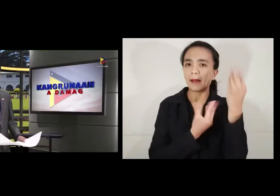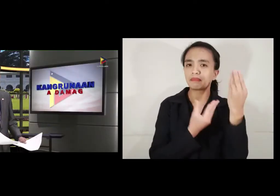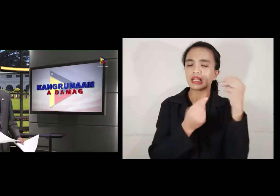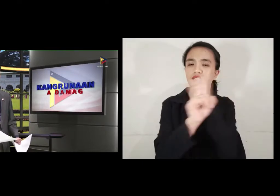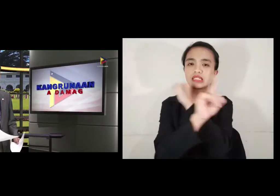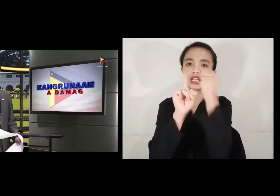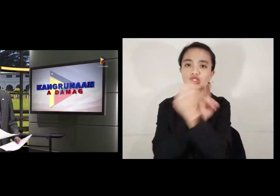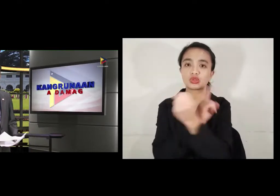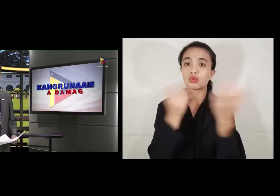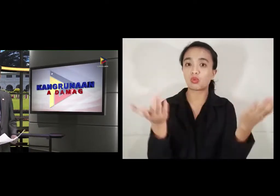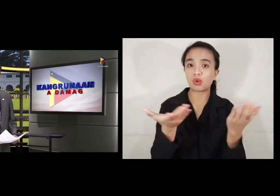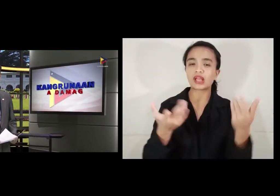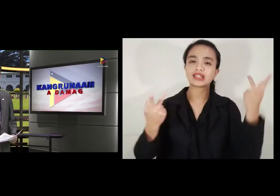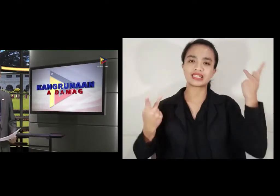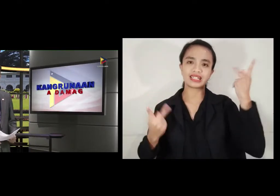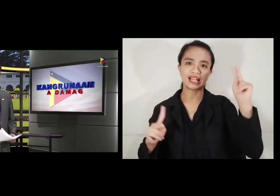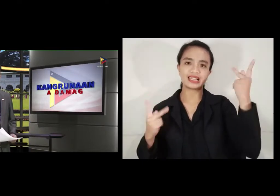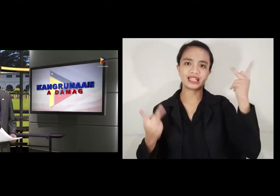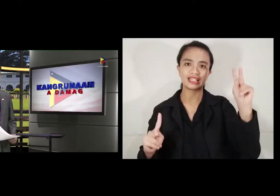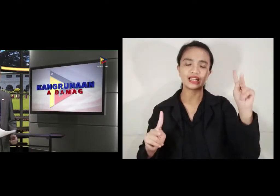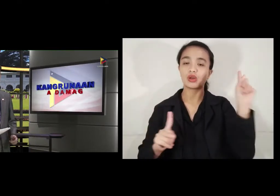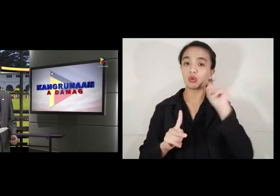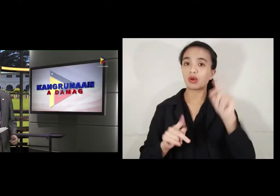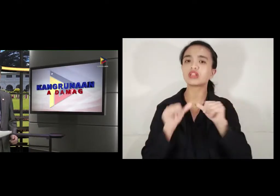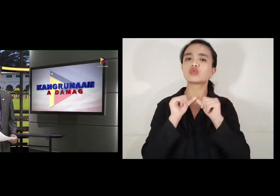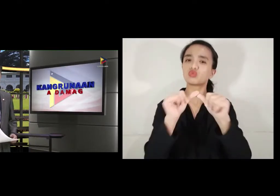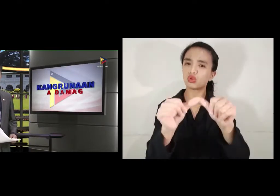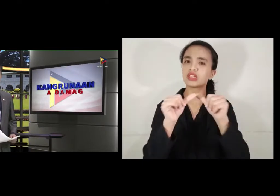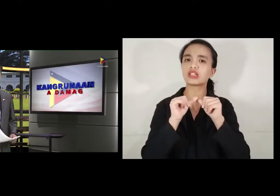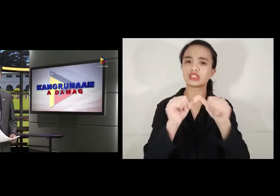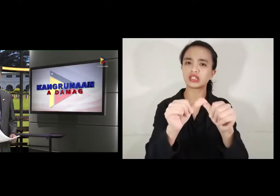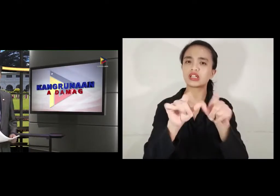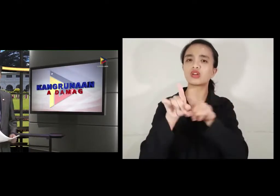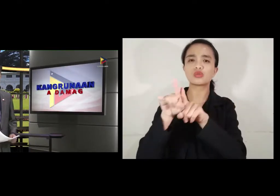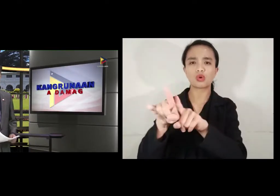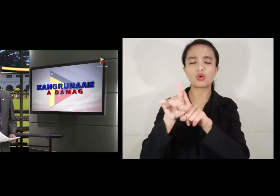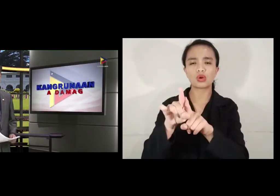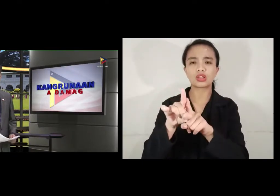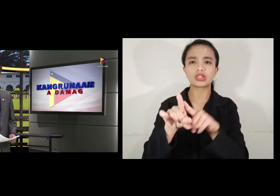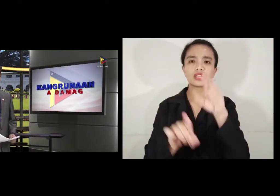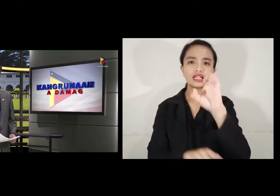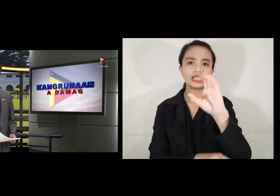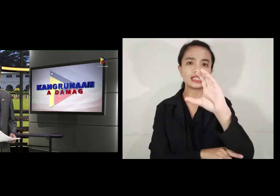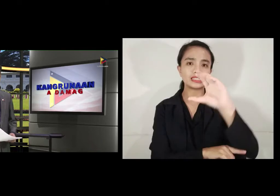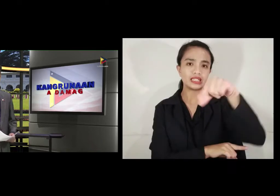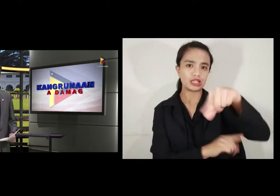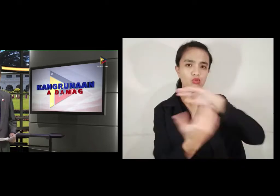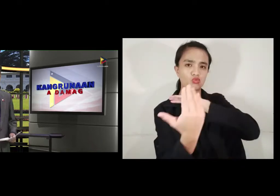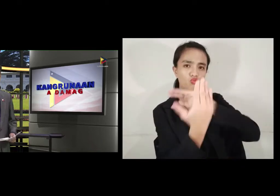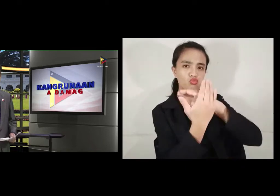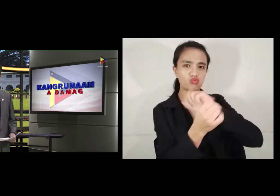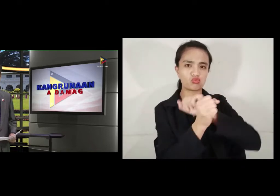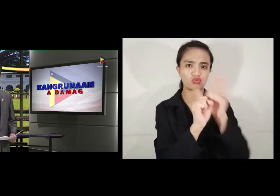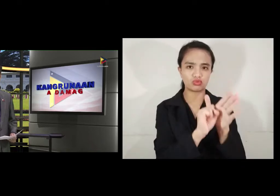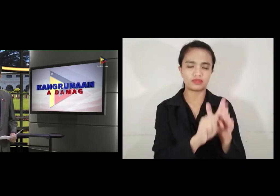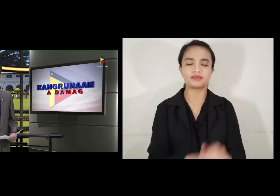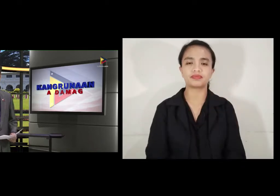sa Jai probinsya ti Kalinga kagiddan iti agtultuloy nga implementasyon ti ECQ kontra iti